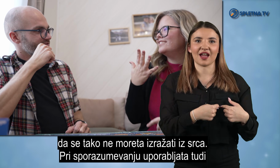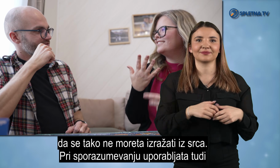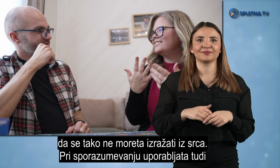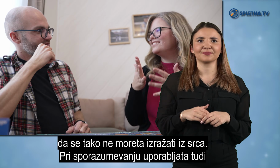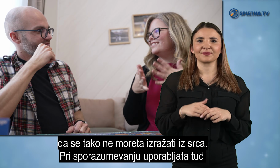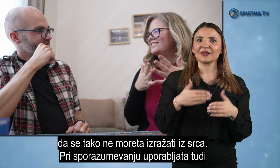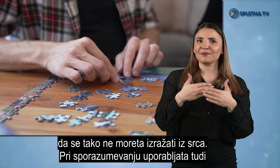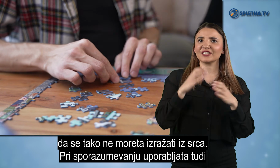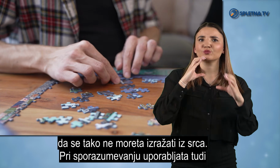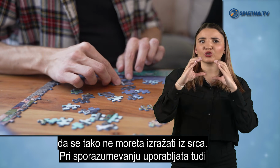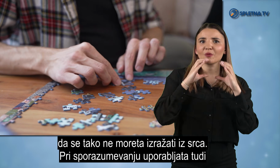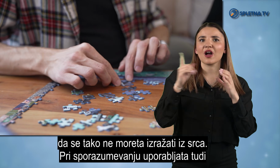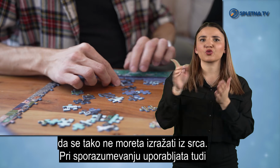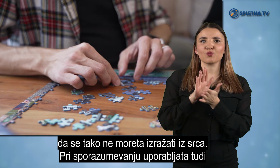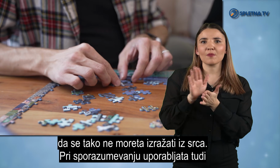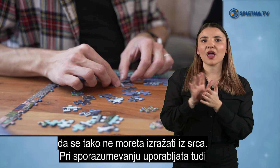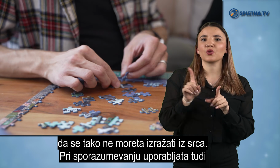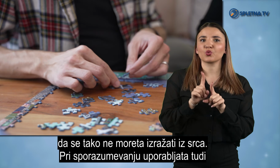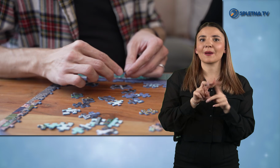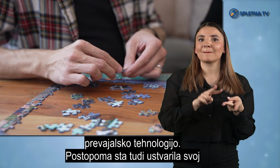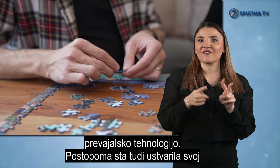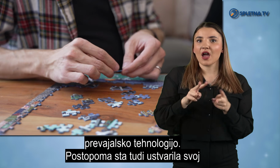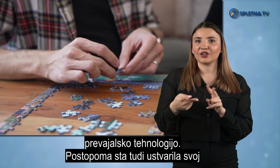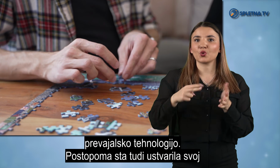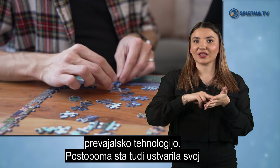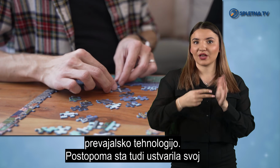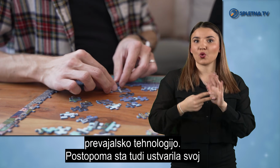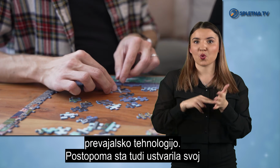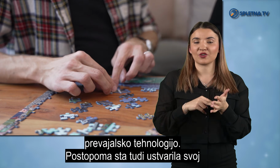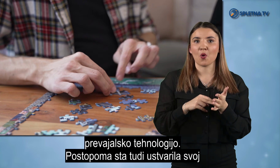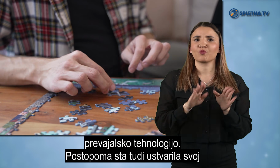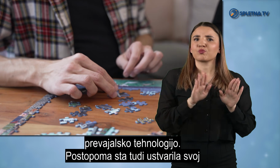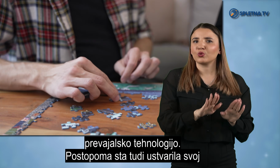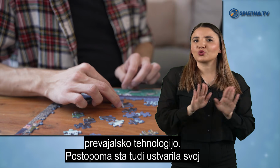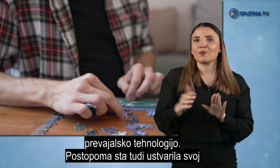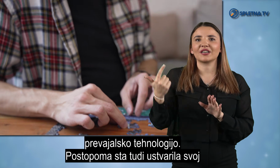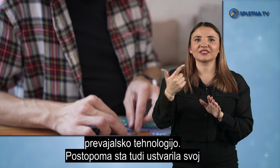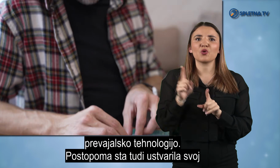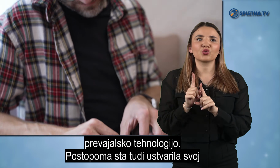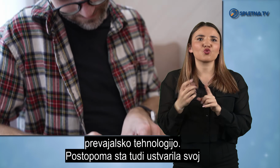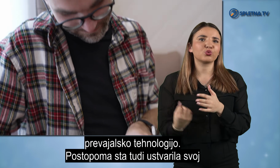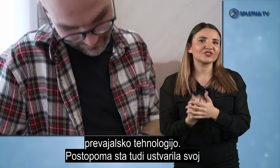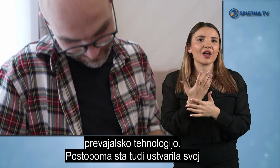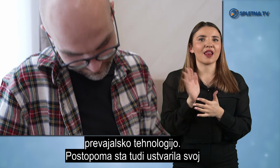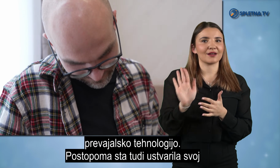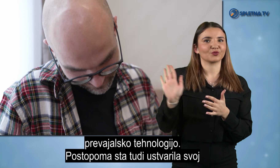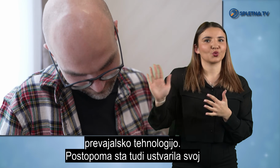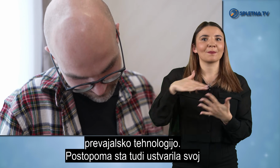srca. Pri sporazumevanju uporabljata tudi prevajalsko tehnologijo. Postopoma sta tudi ustvarila svoj mešani